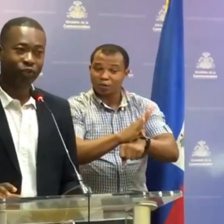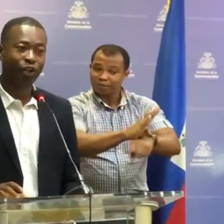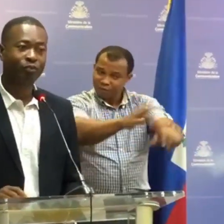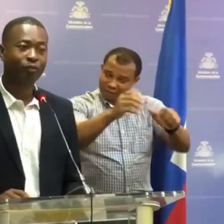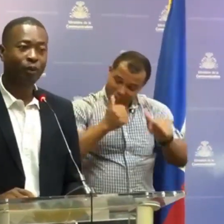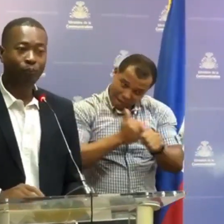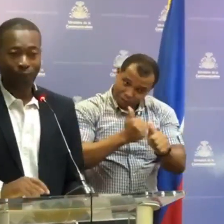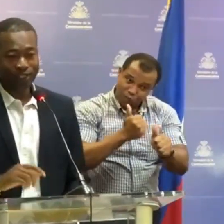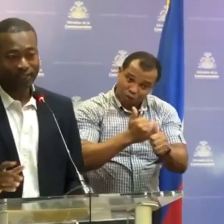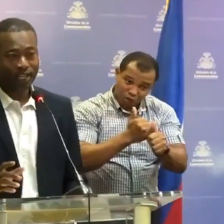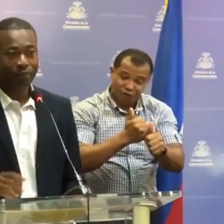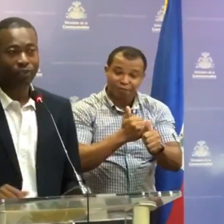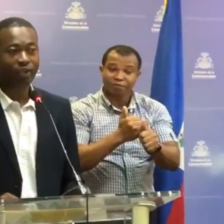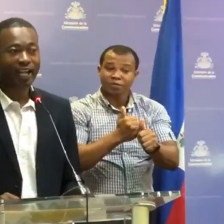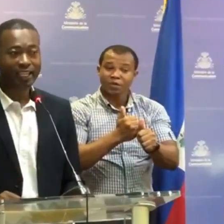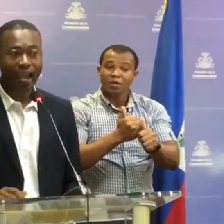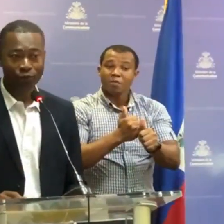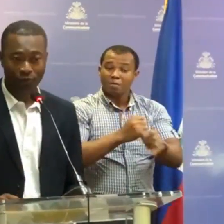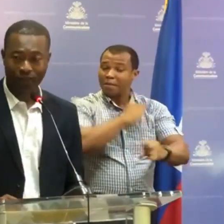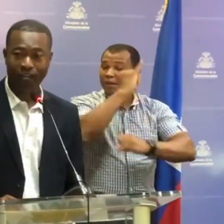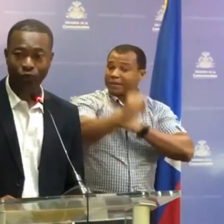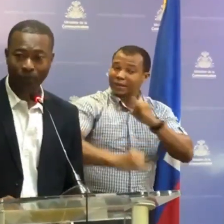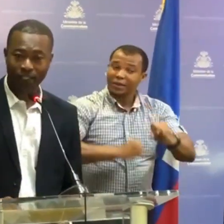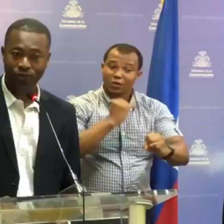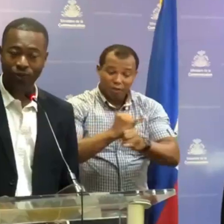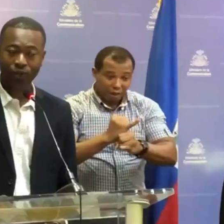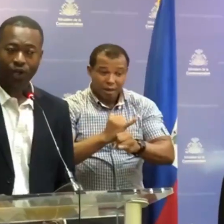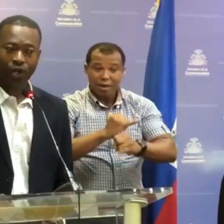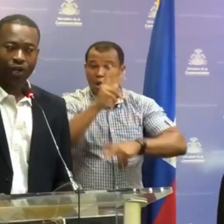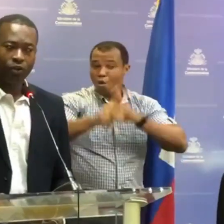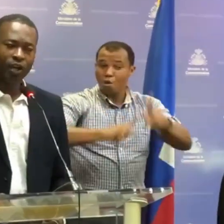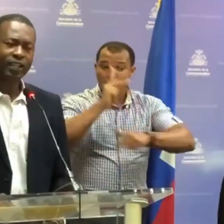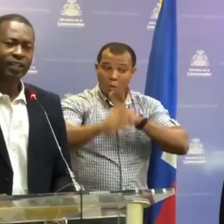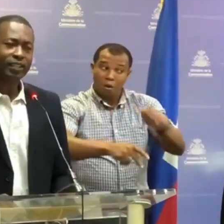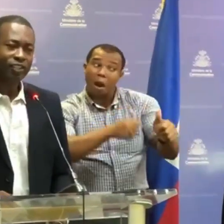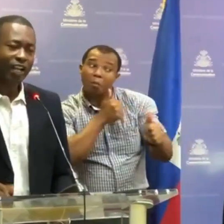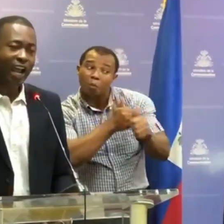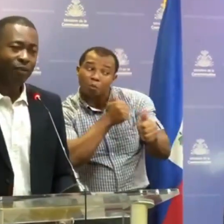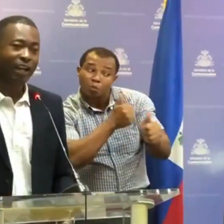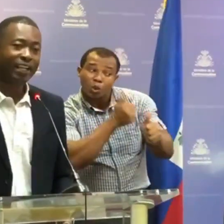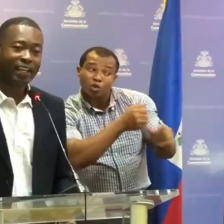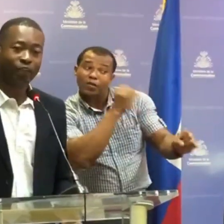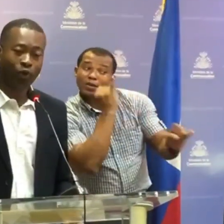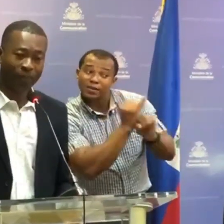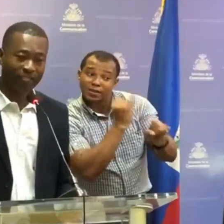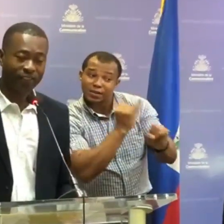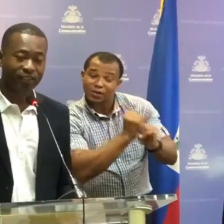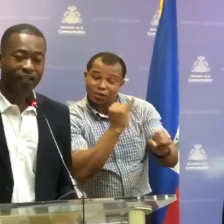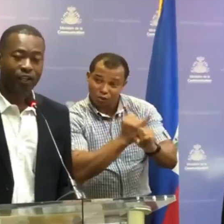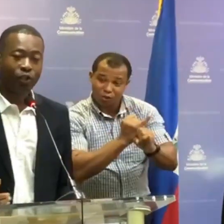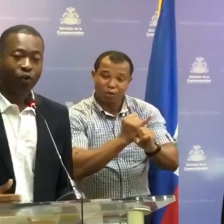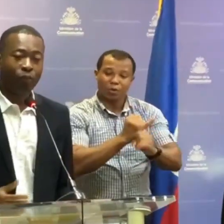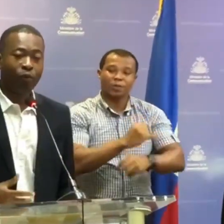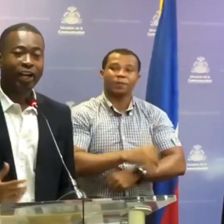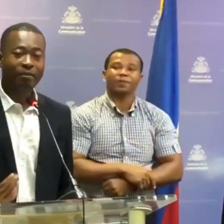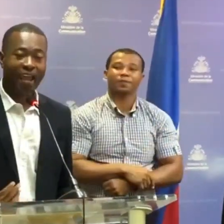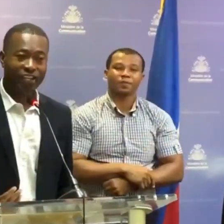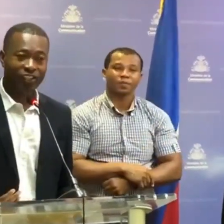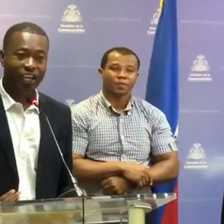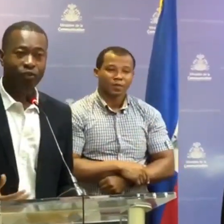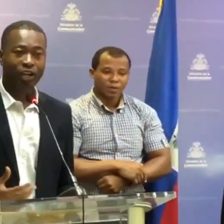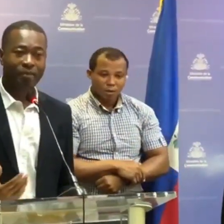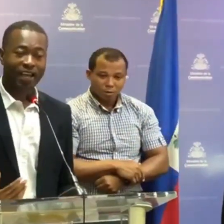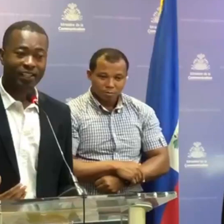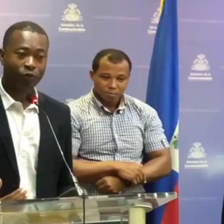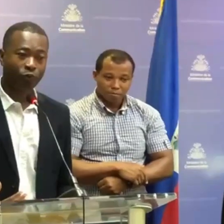ne paquet l'autre potentiel partenaire qui a suivi l'entreprise. Donc, généralement, dans qui entreprise, moun reme